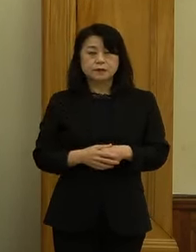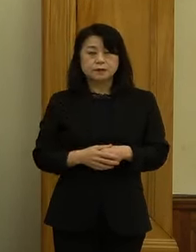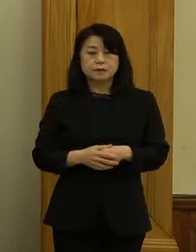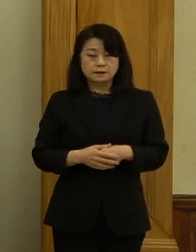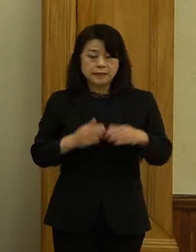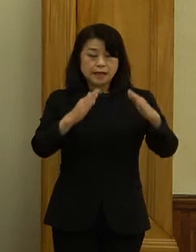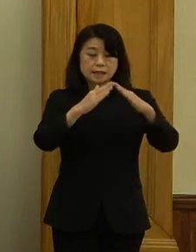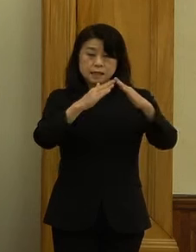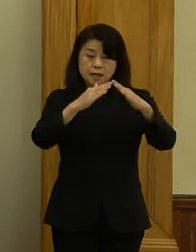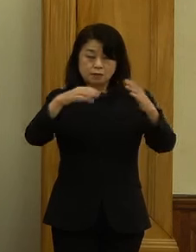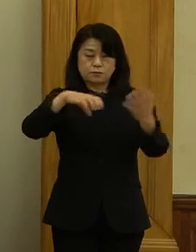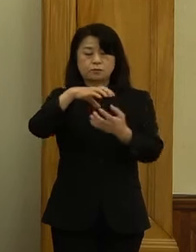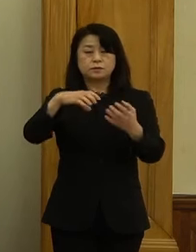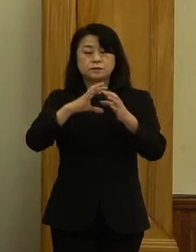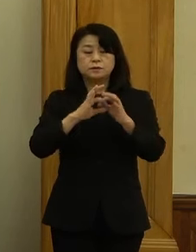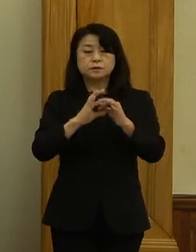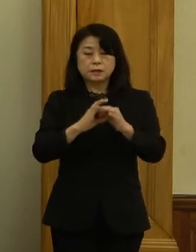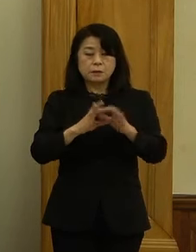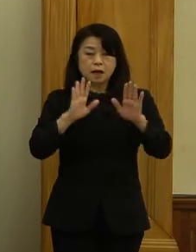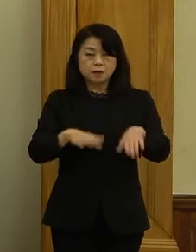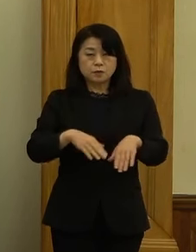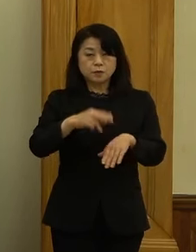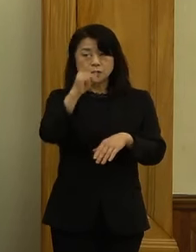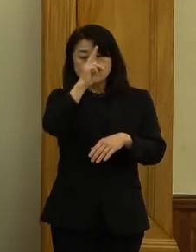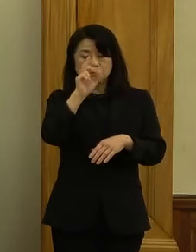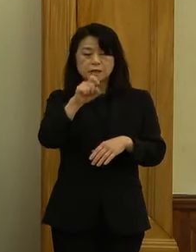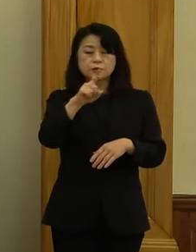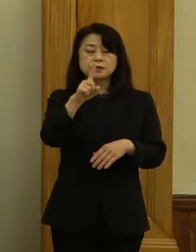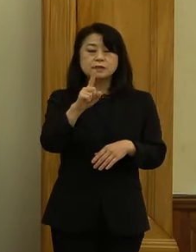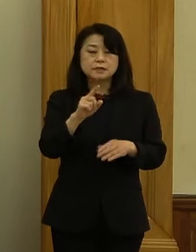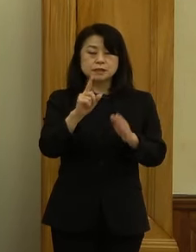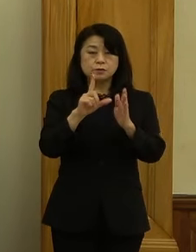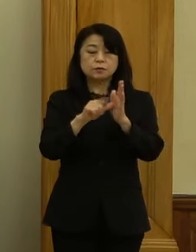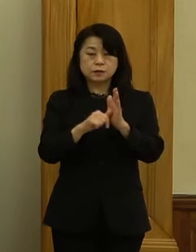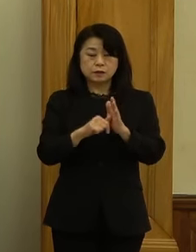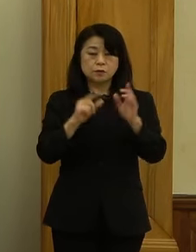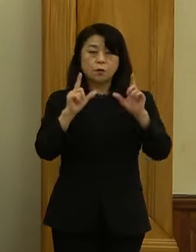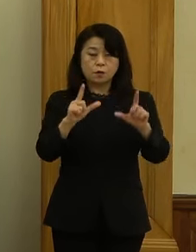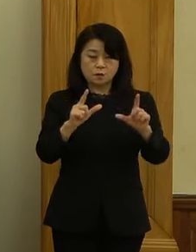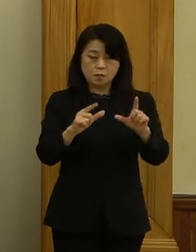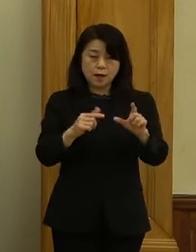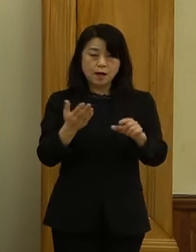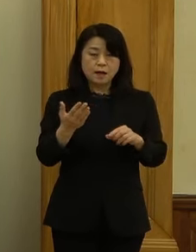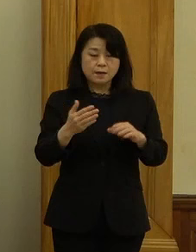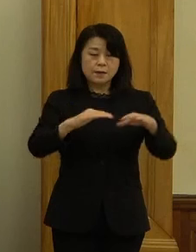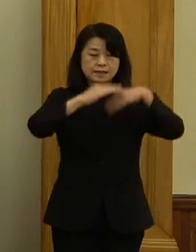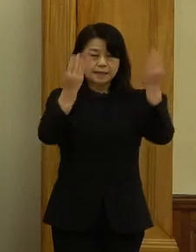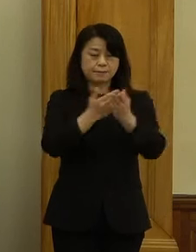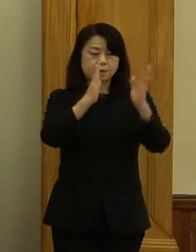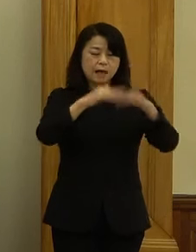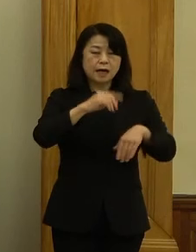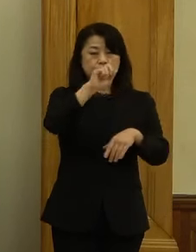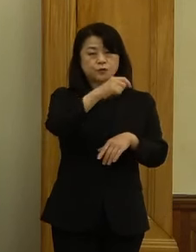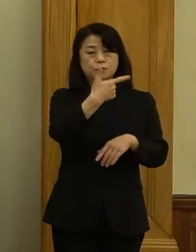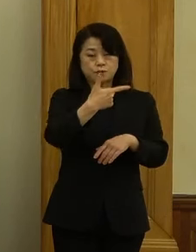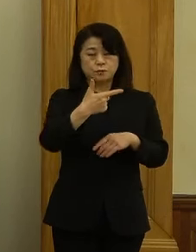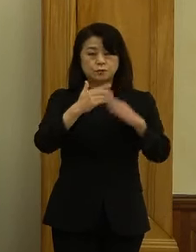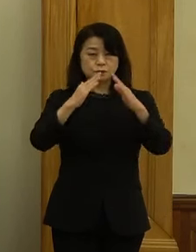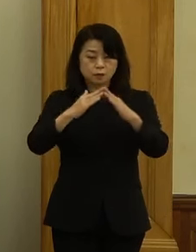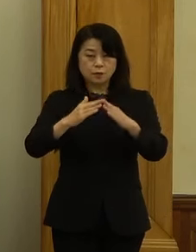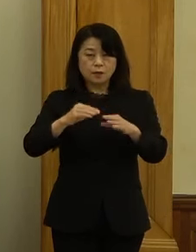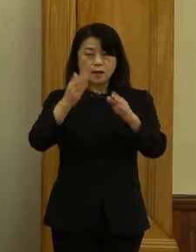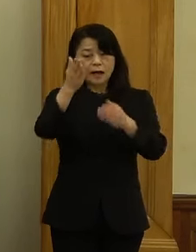重の被害です本日11時時点の速報置で前回が16等反回が